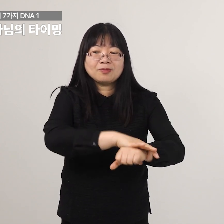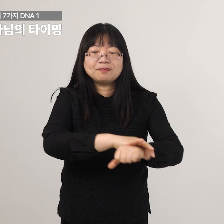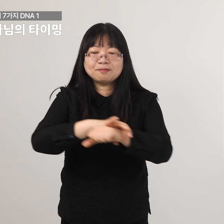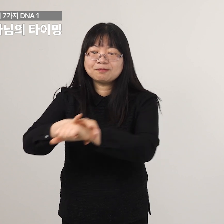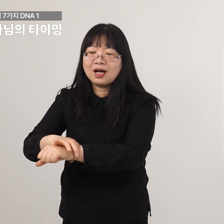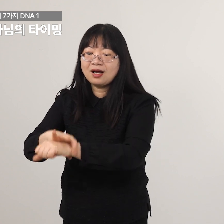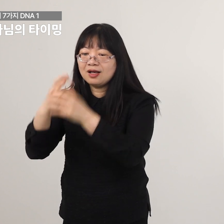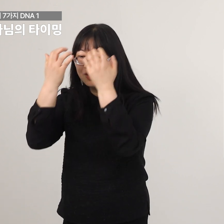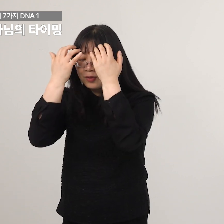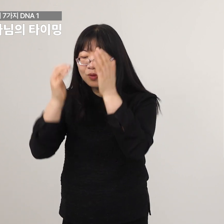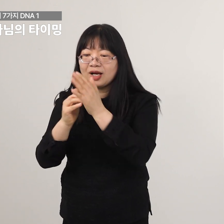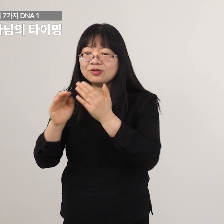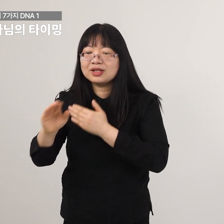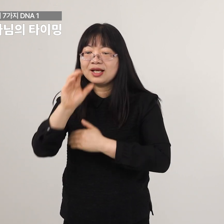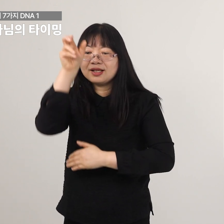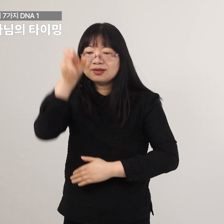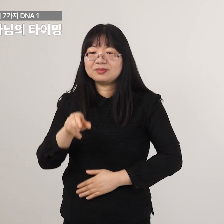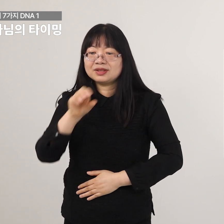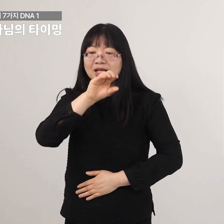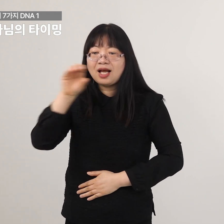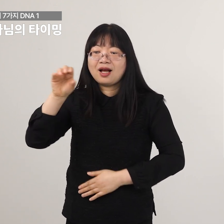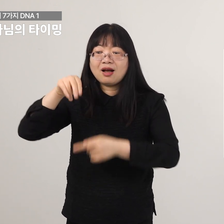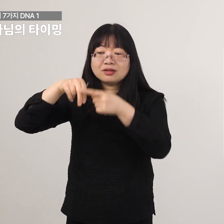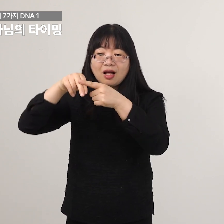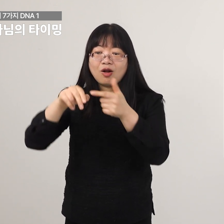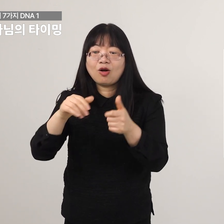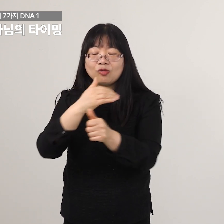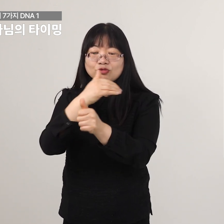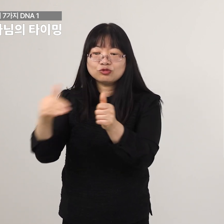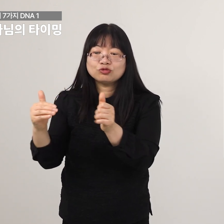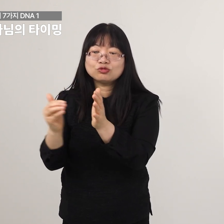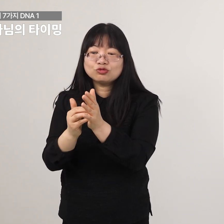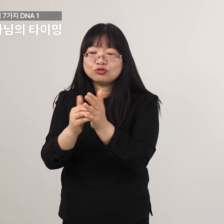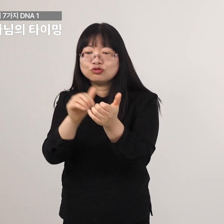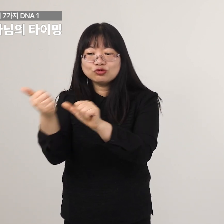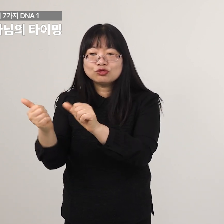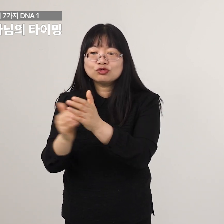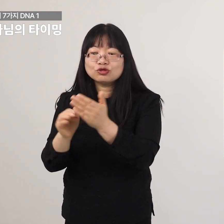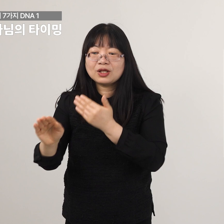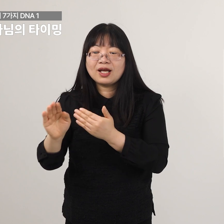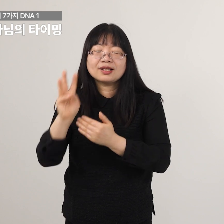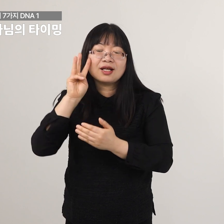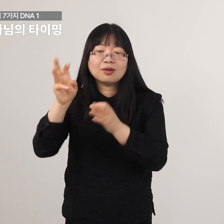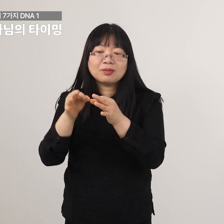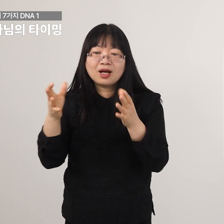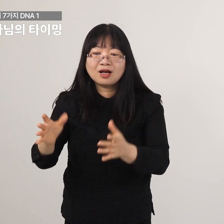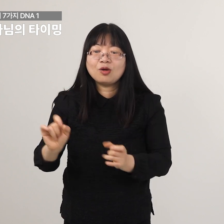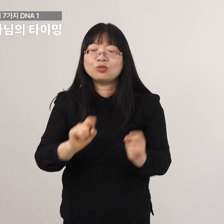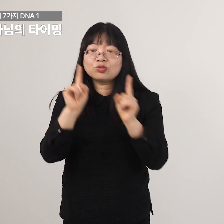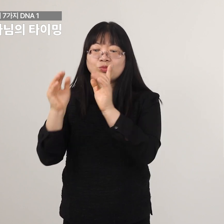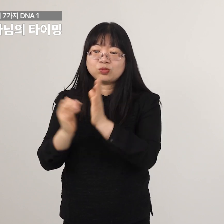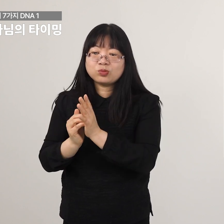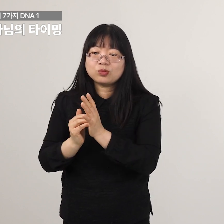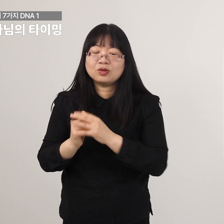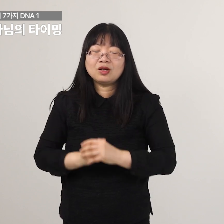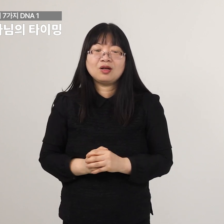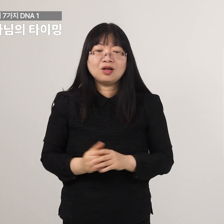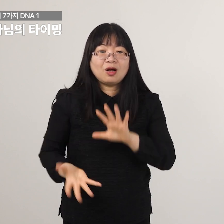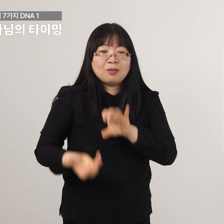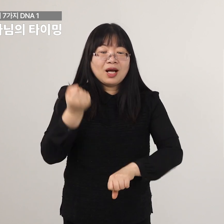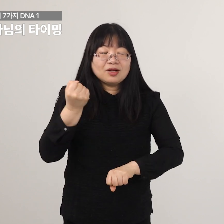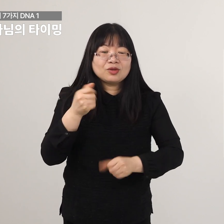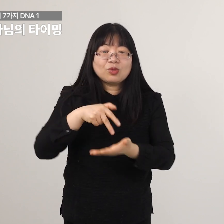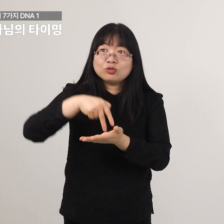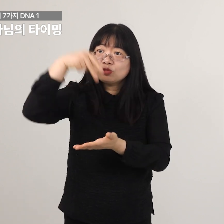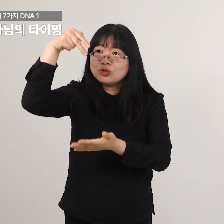체포되어서 고난받으시고 십자가에 죽으시고 사흘 만에 부활하셨습니다. 그리고 바로